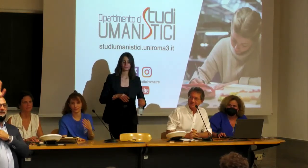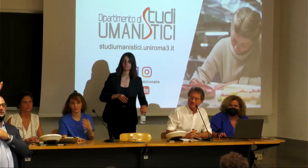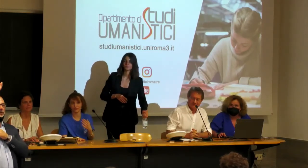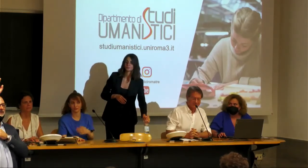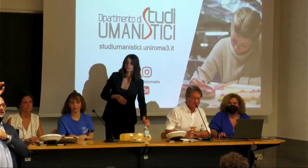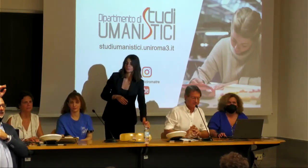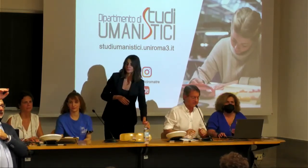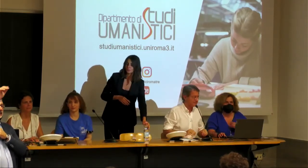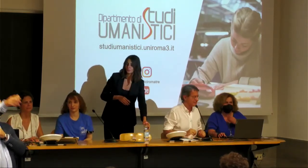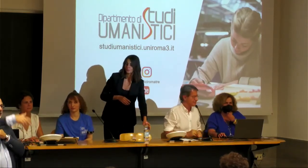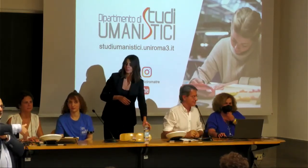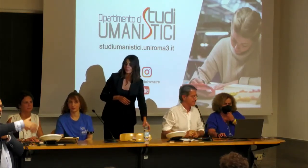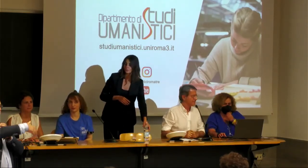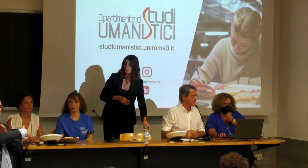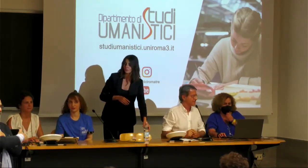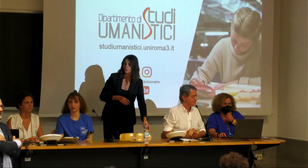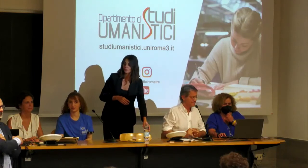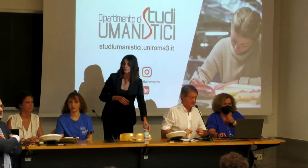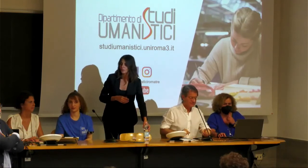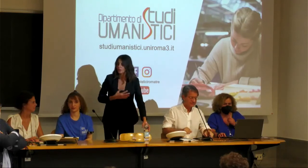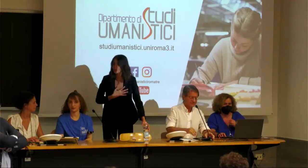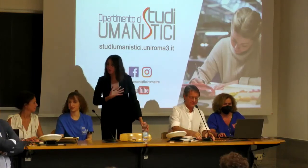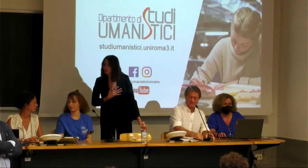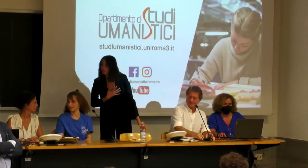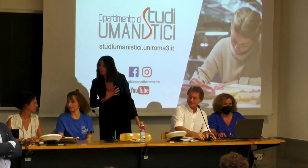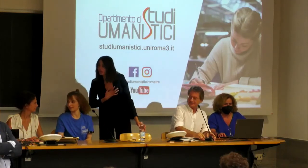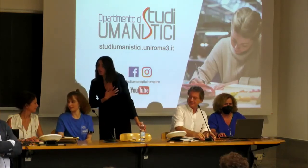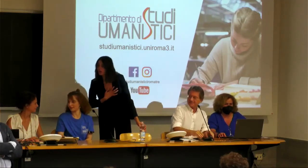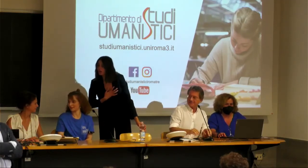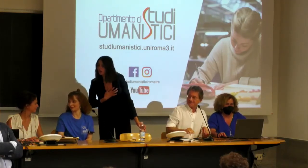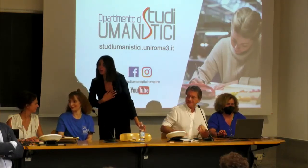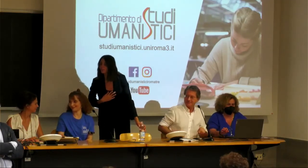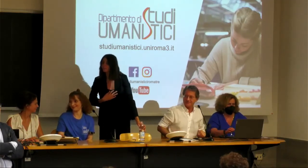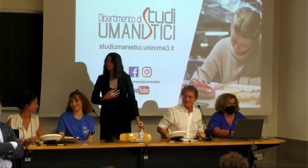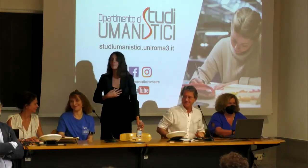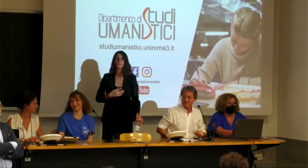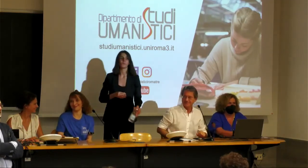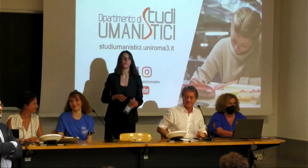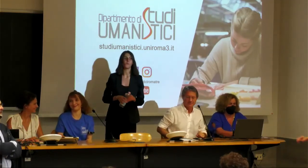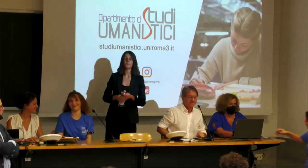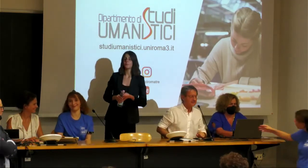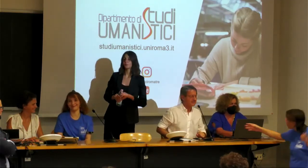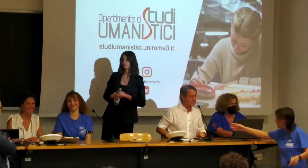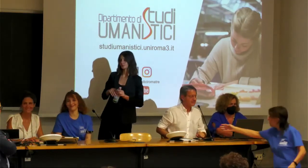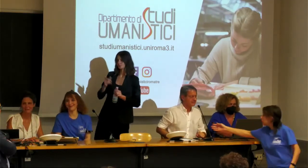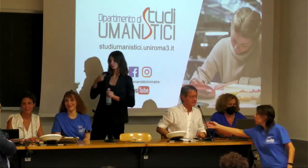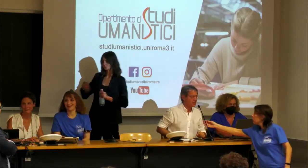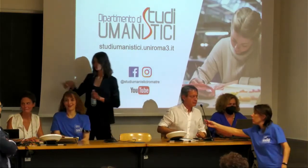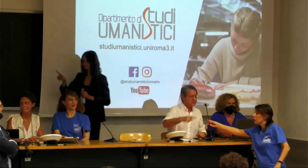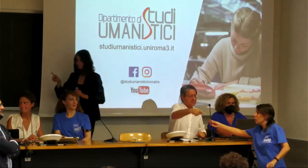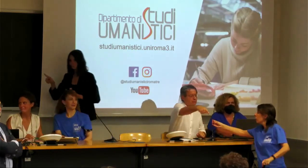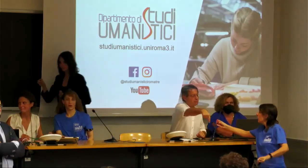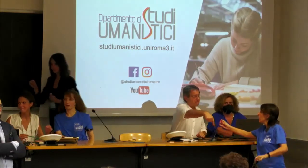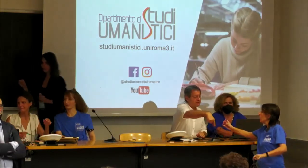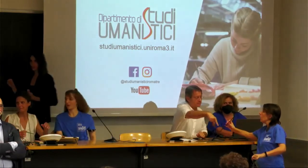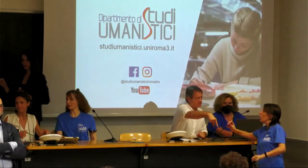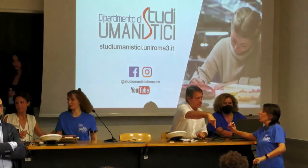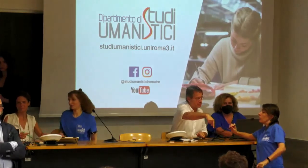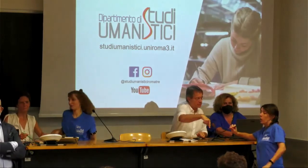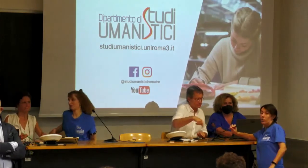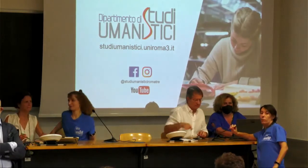domande può alzare la mano e anche venire avanti senza vergognarsi, senza essere timoroso. E poi ci mettiamo qui